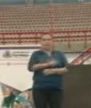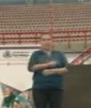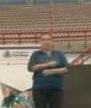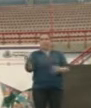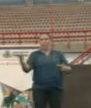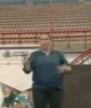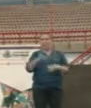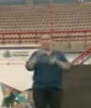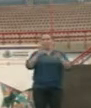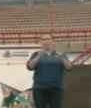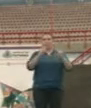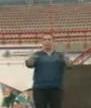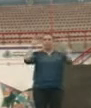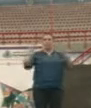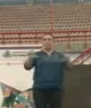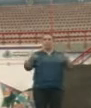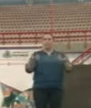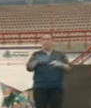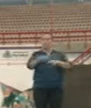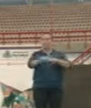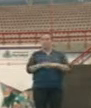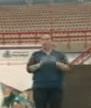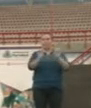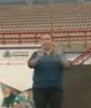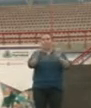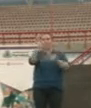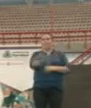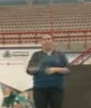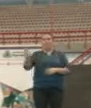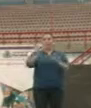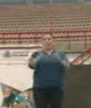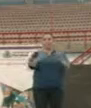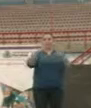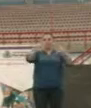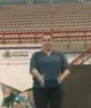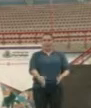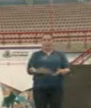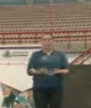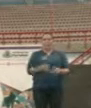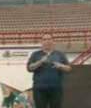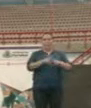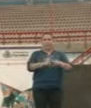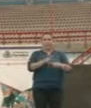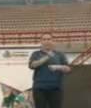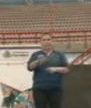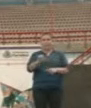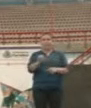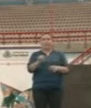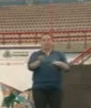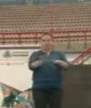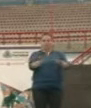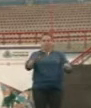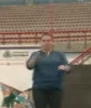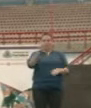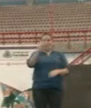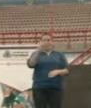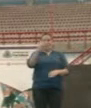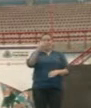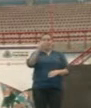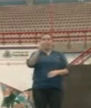Eles não tem onde dormir. Aí imagina a Europa te vendendo uma cama, porque dormir no chão, por mais que o tapete seja legal, é no chão,